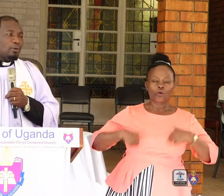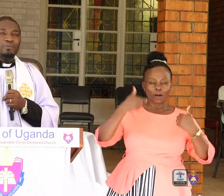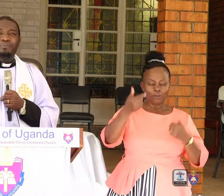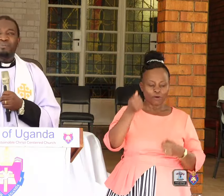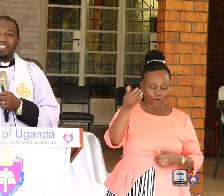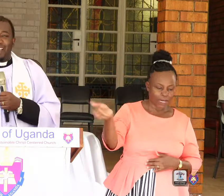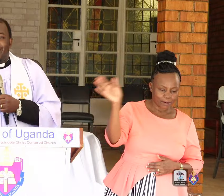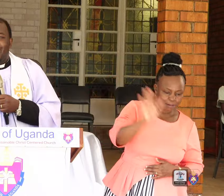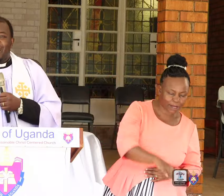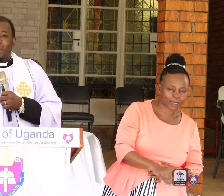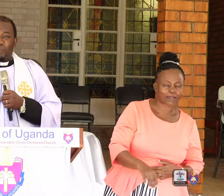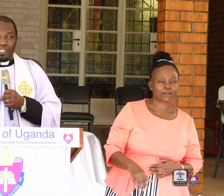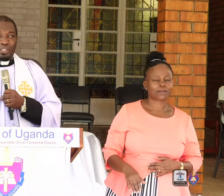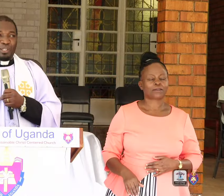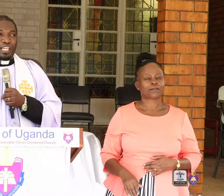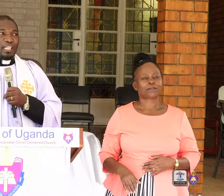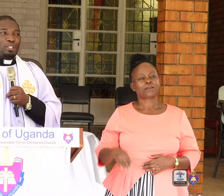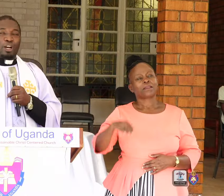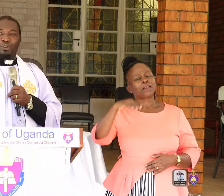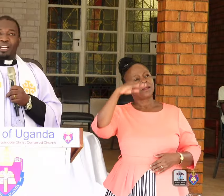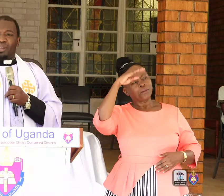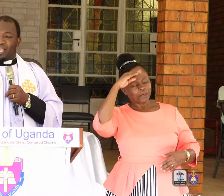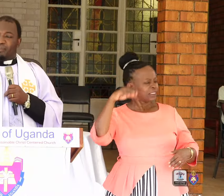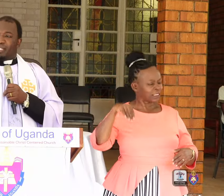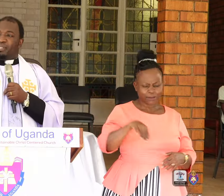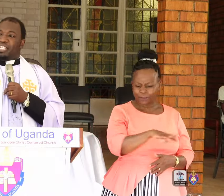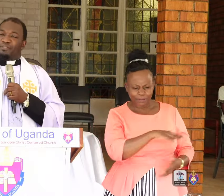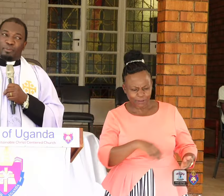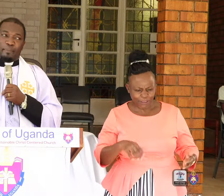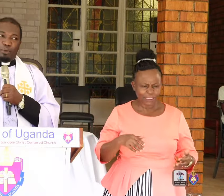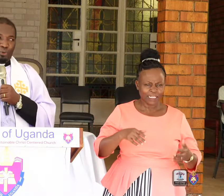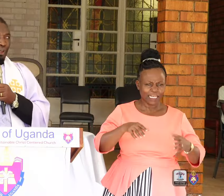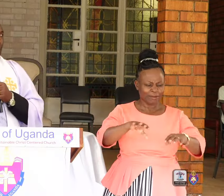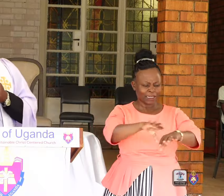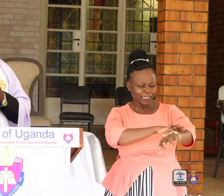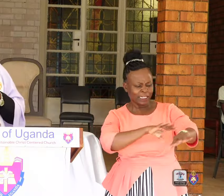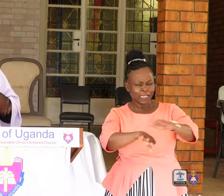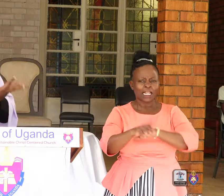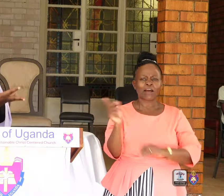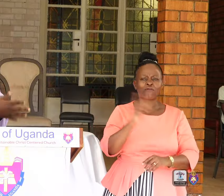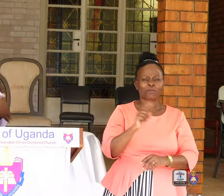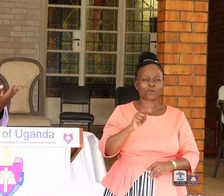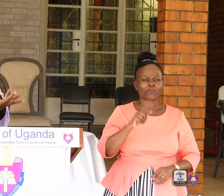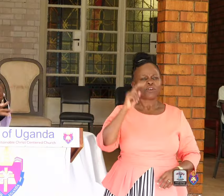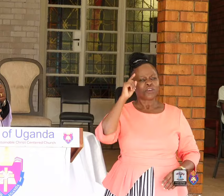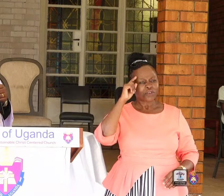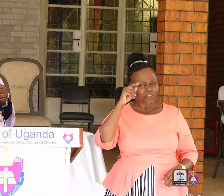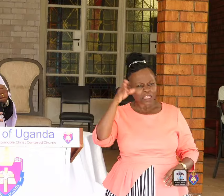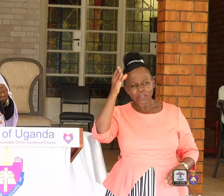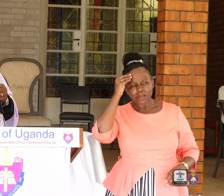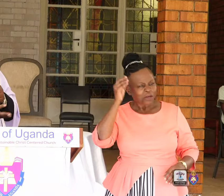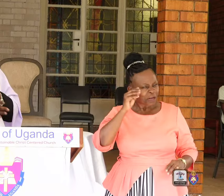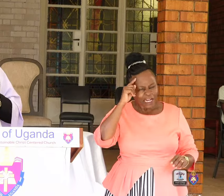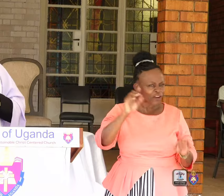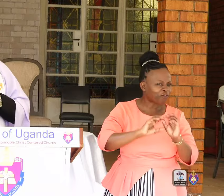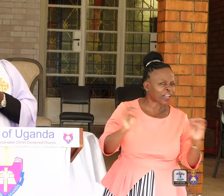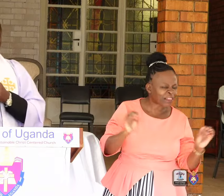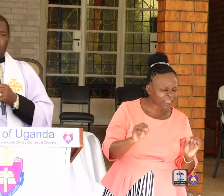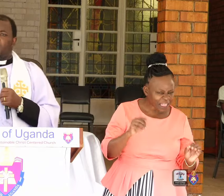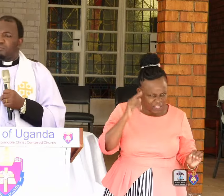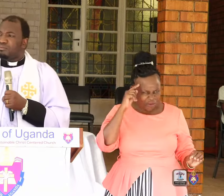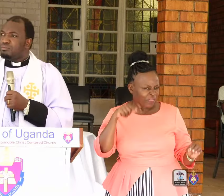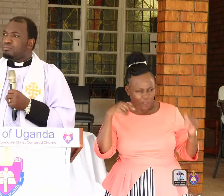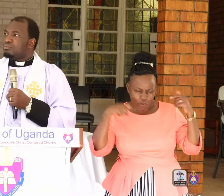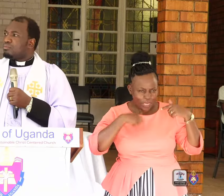bukomawo. Polisi musajja ne yekywakywa nawe yali amadde bigiraafu bya bbulu n'agamba mulowooza pitu twasoma byabwerere mulowooza bino